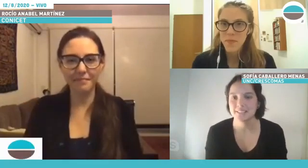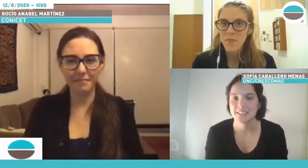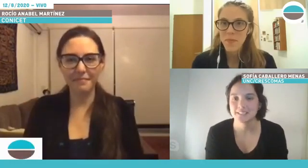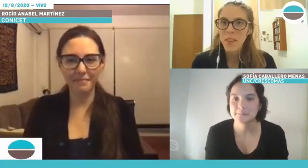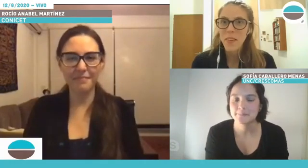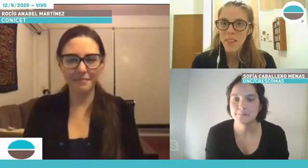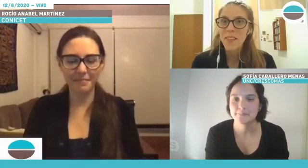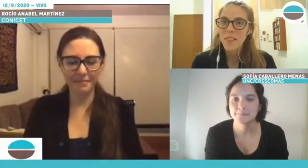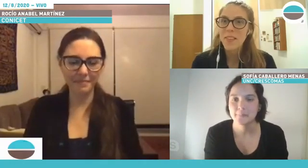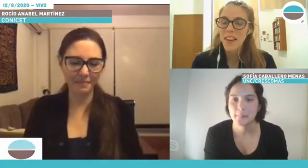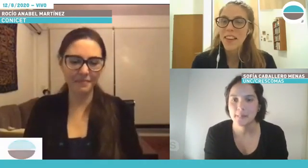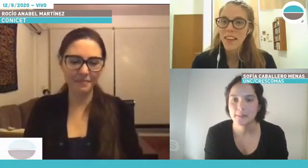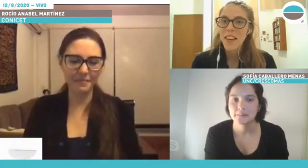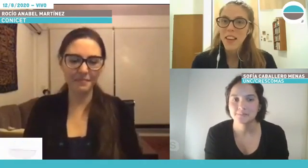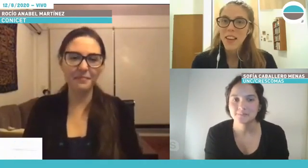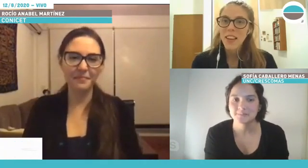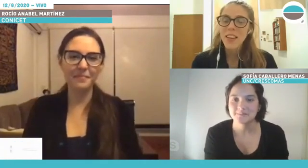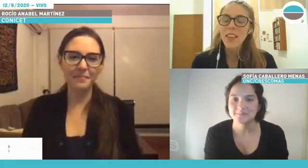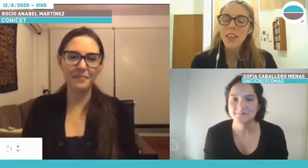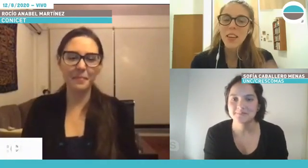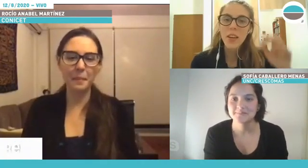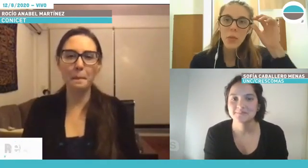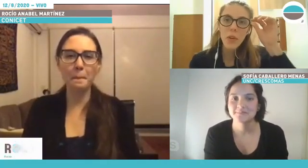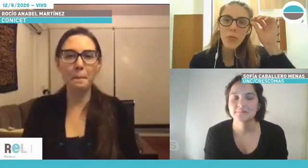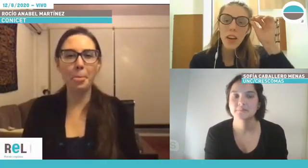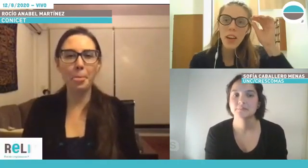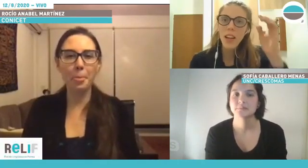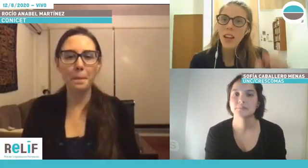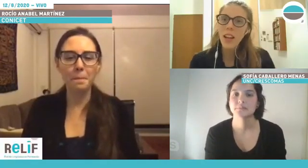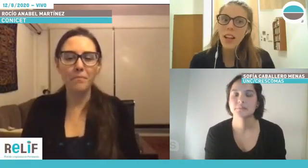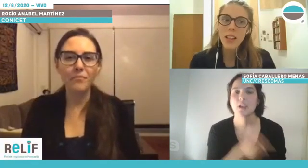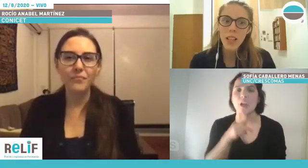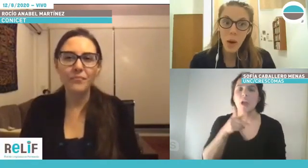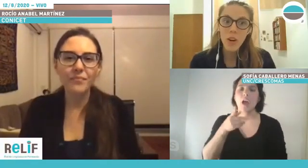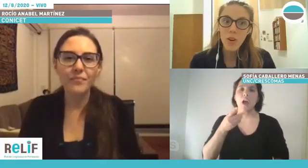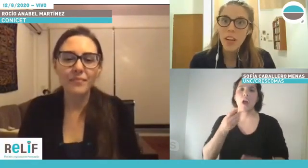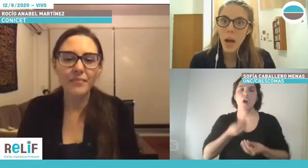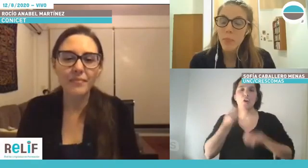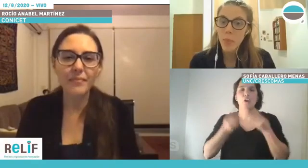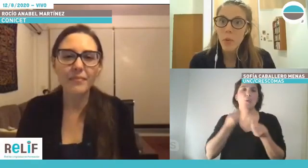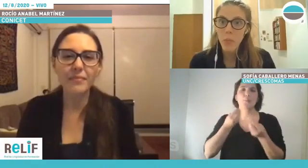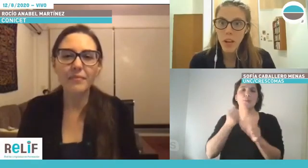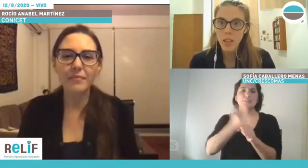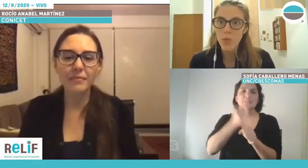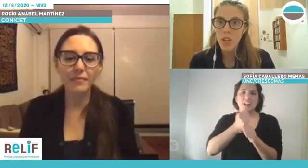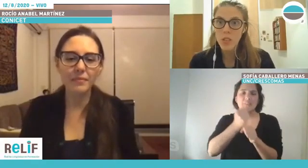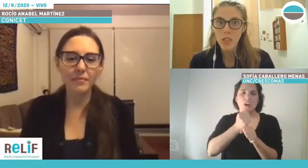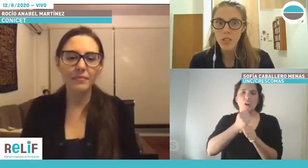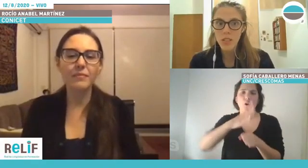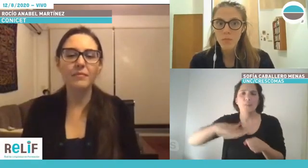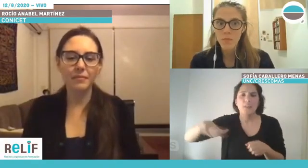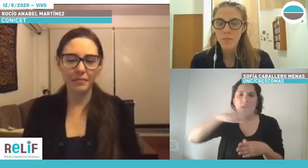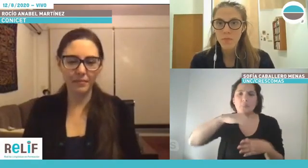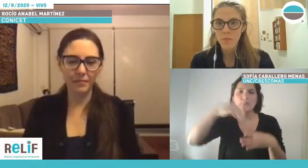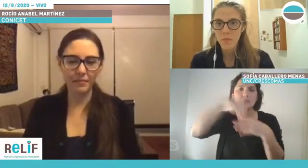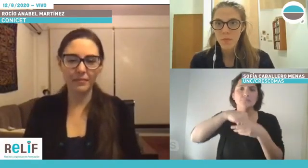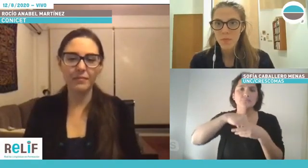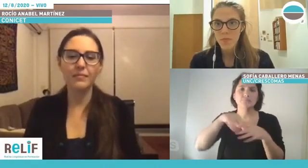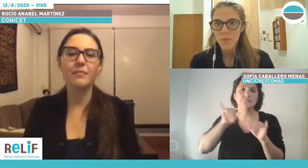Sí, así es. Ok. ¿Y cómo fue el trabajo de campo para tu tesis?